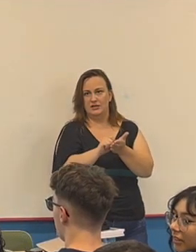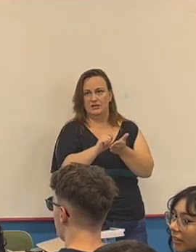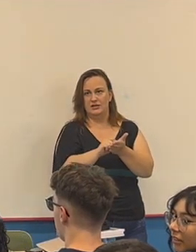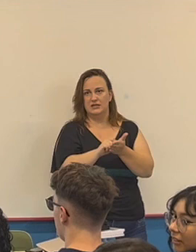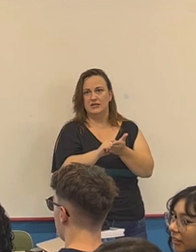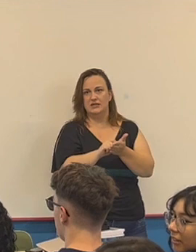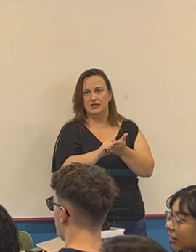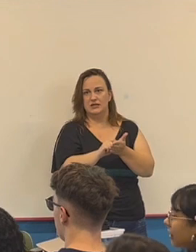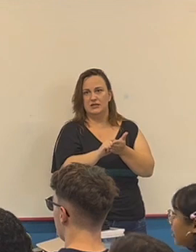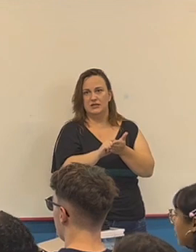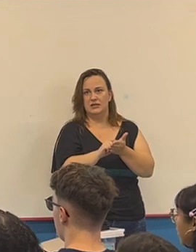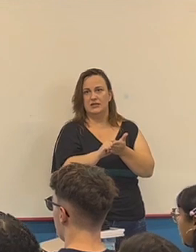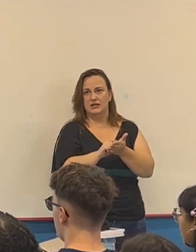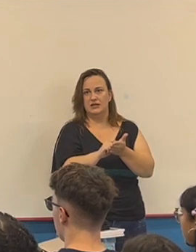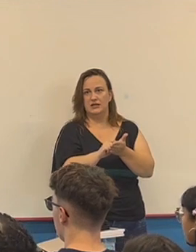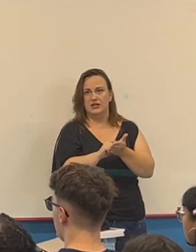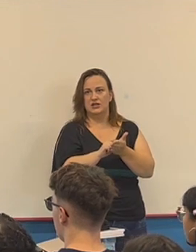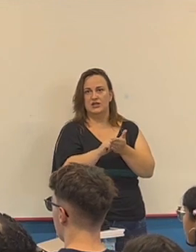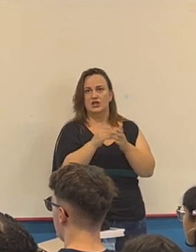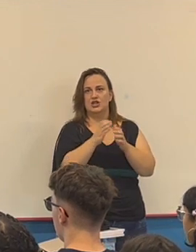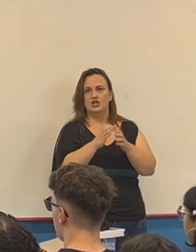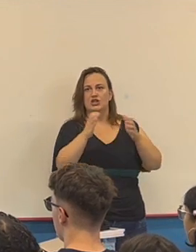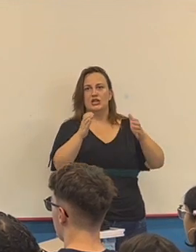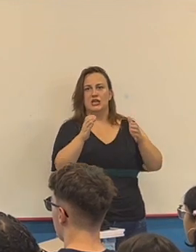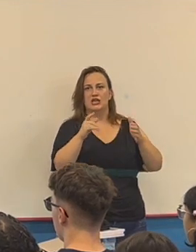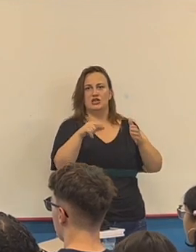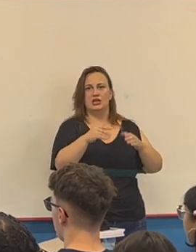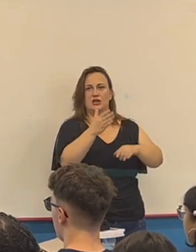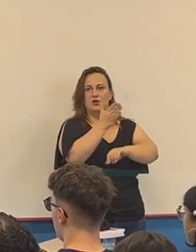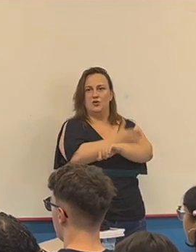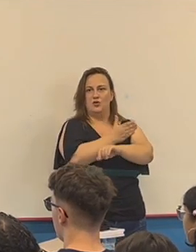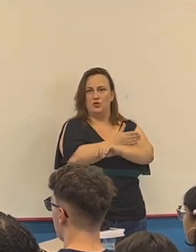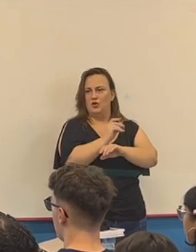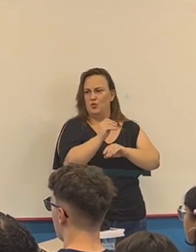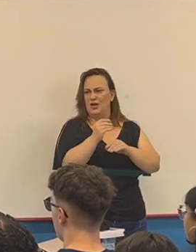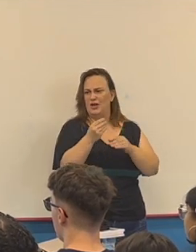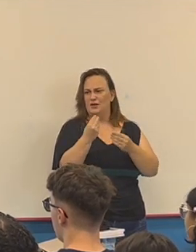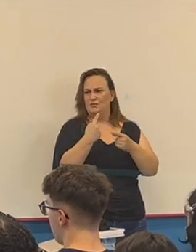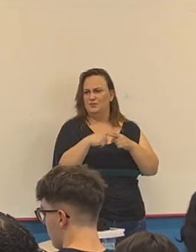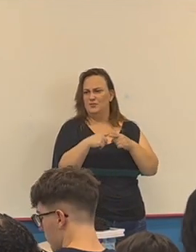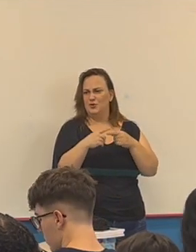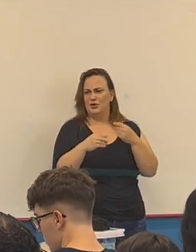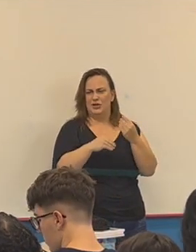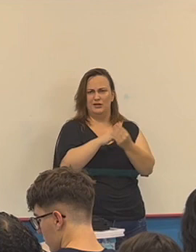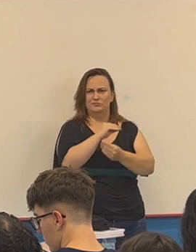Gigante enquanto Colônia. Isso. O que tem a ver o um jornal